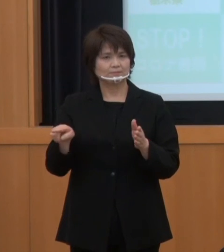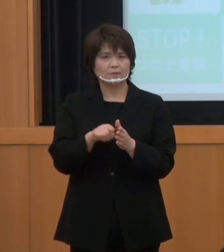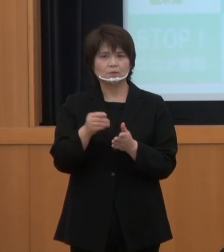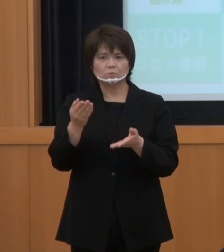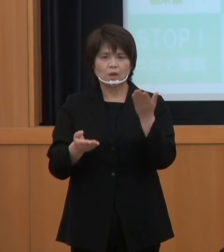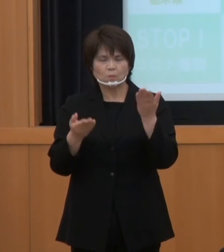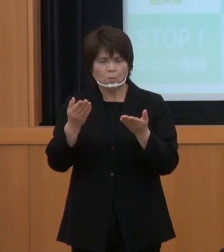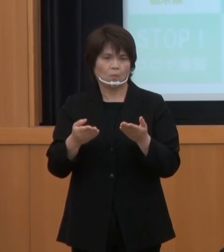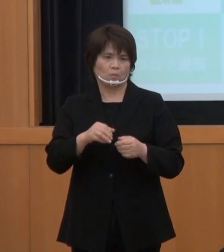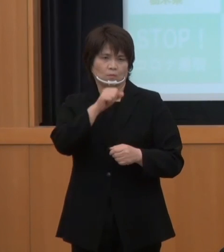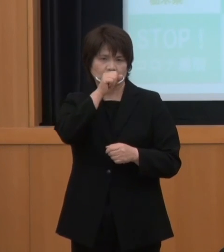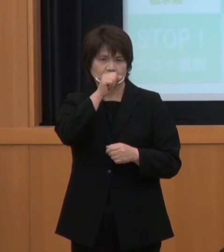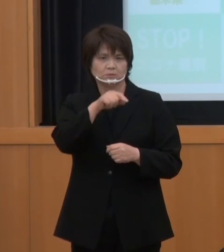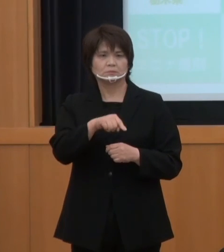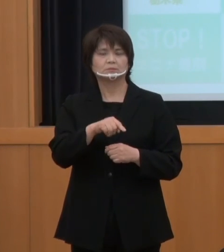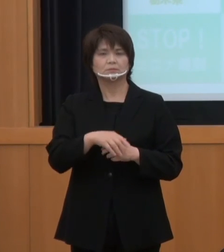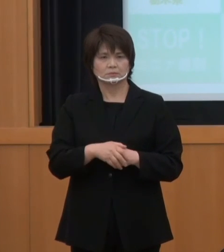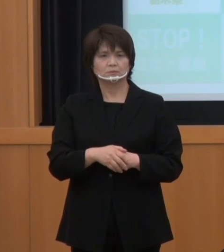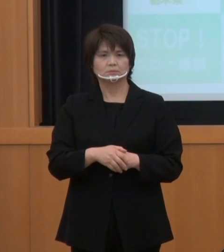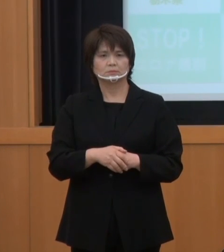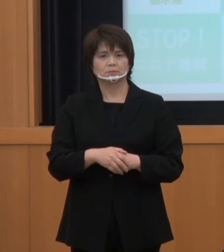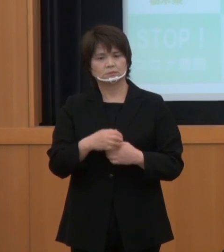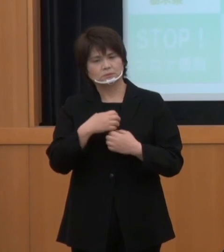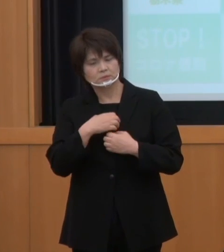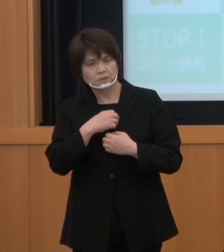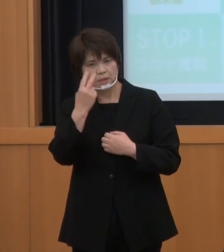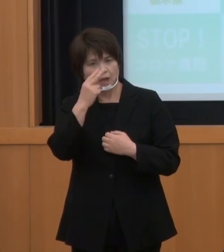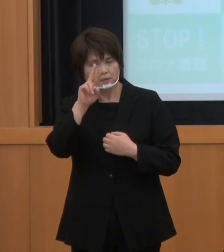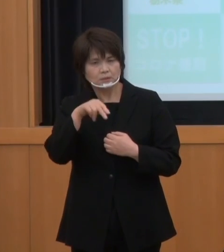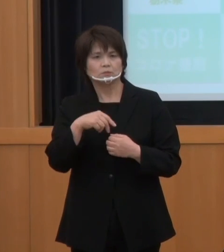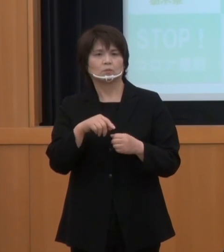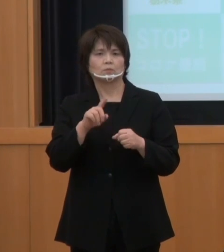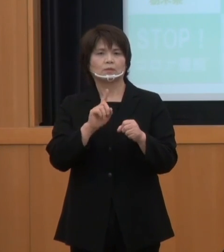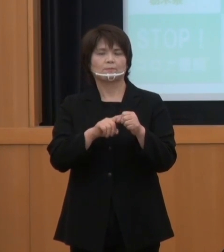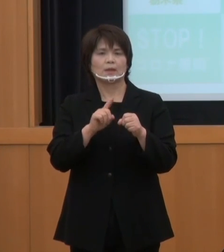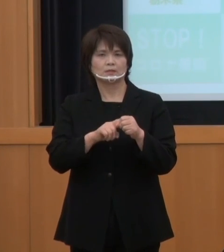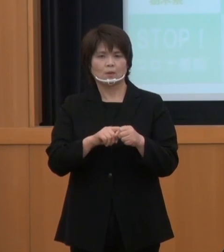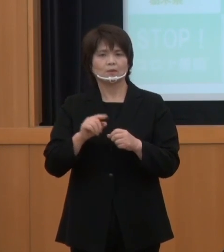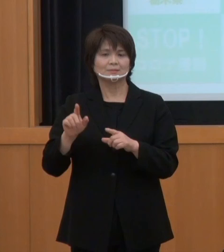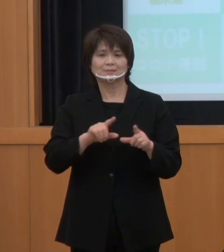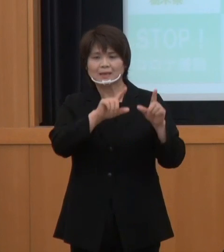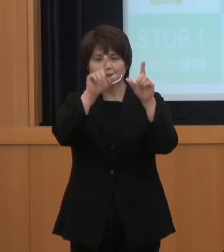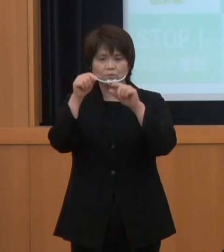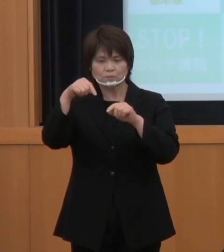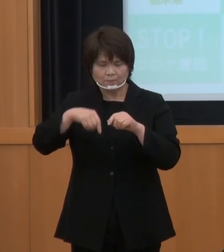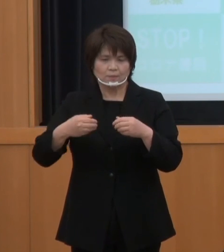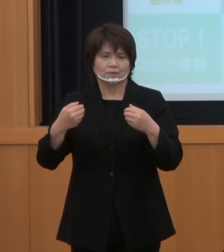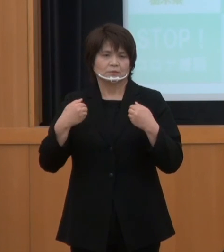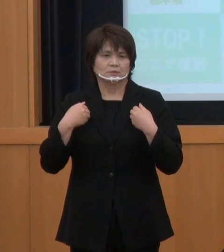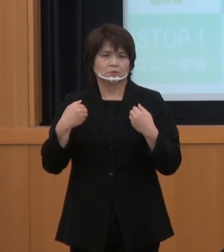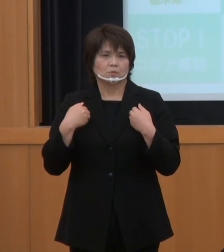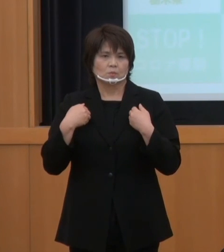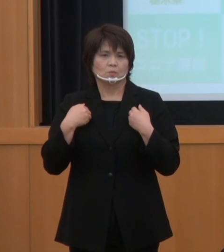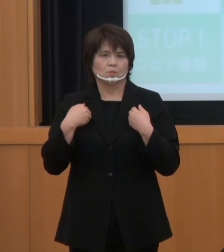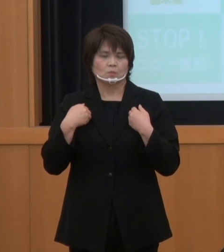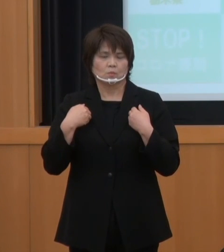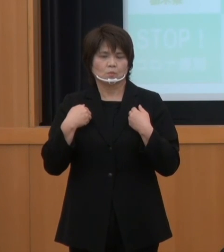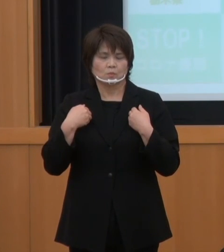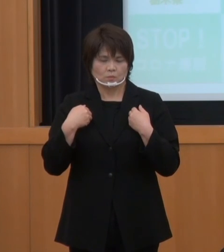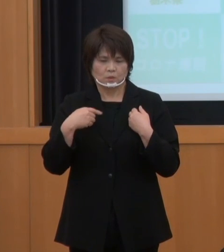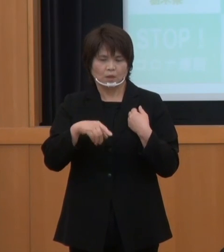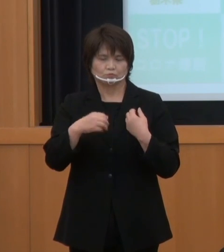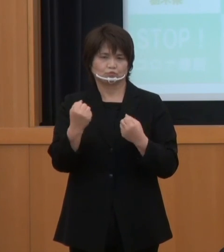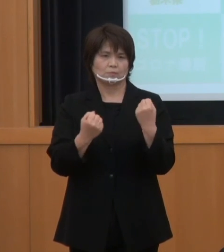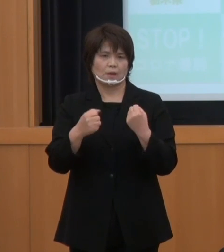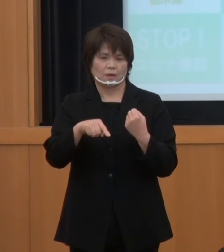ための生活用品の一つということにこの自動車がなってくるというふうに思いますので、両面で